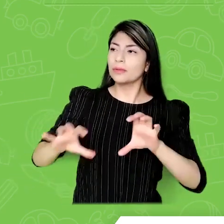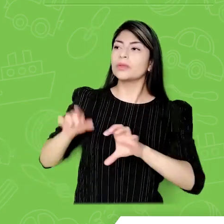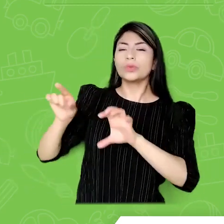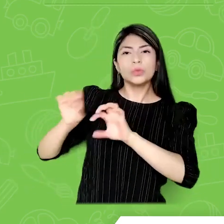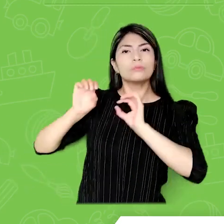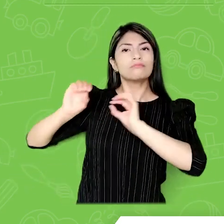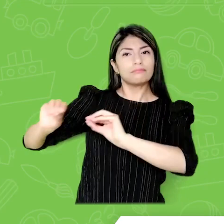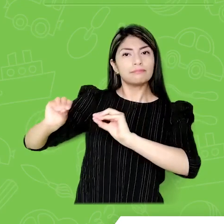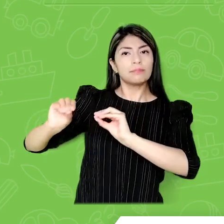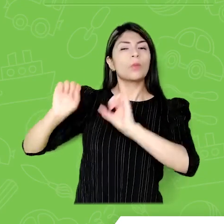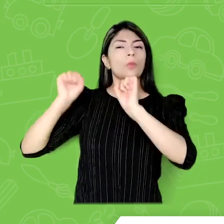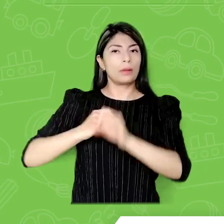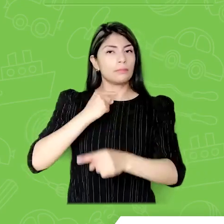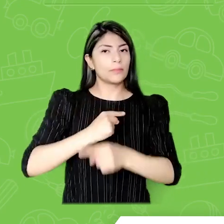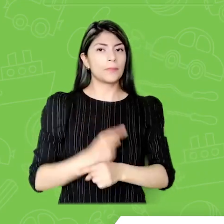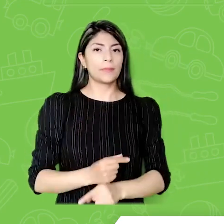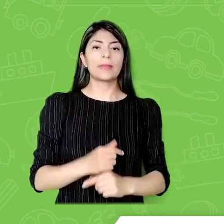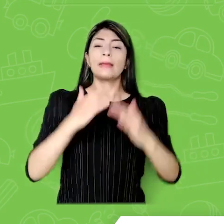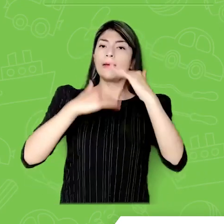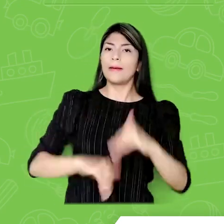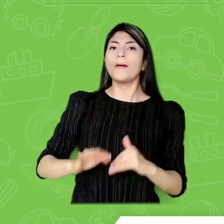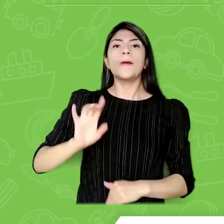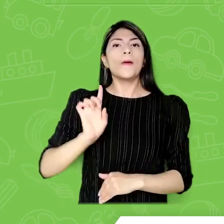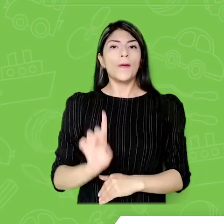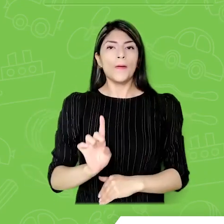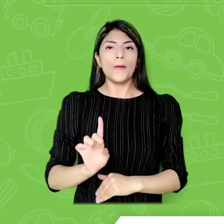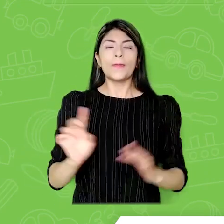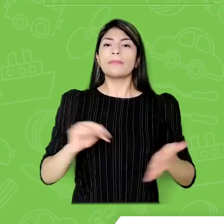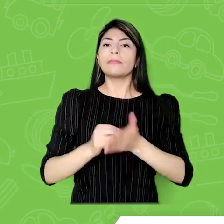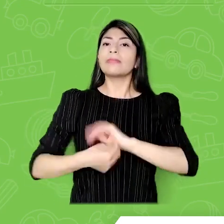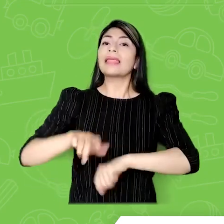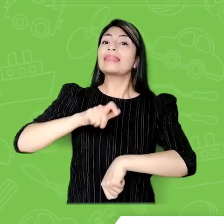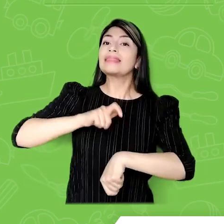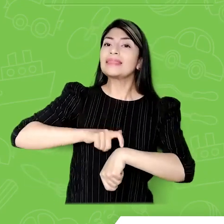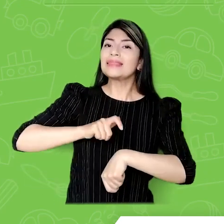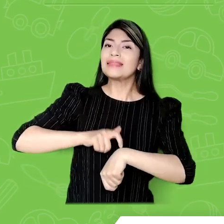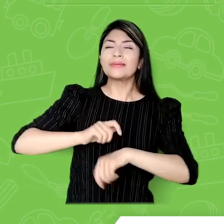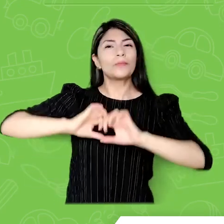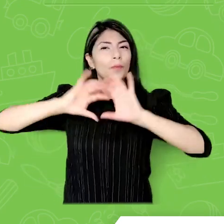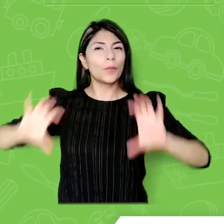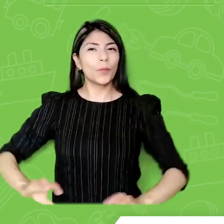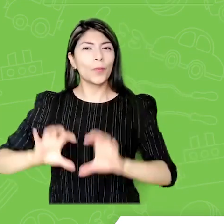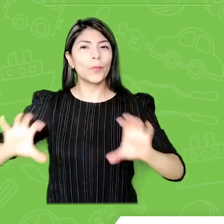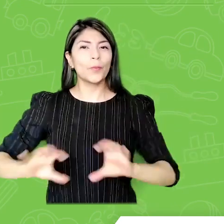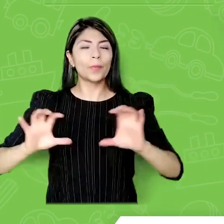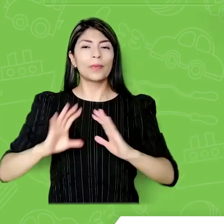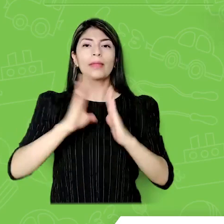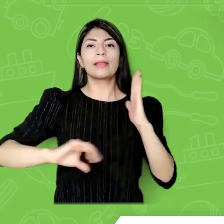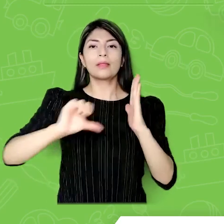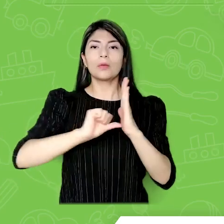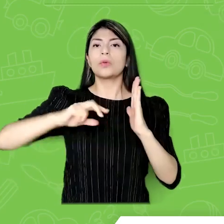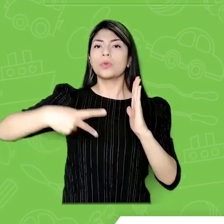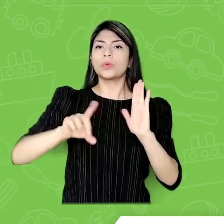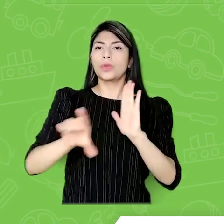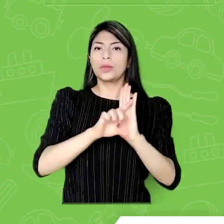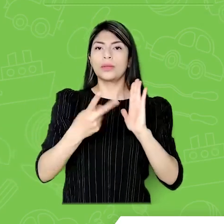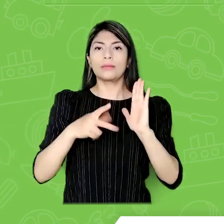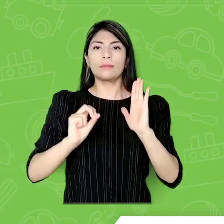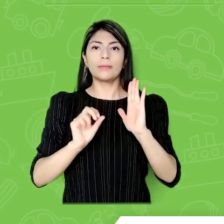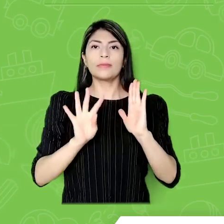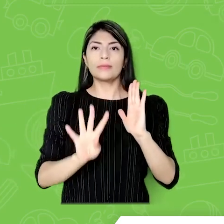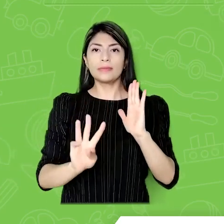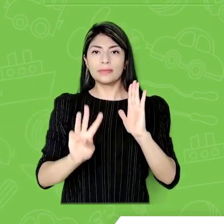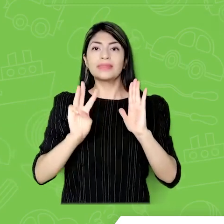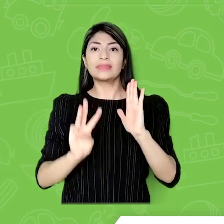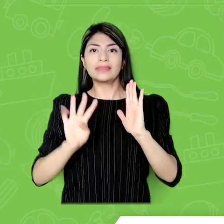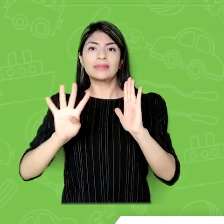1. El tiempo dedicado al desarrollo de las actividades de que trata el artículo 2 de la Ley 2039 de 2020 solo